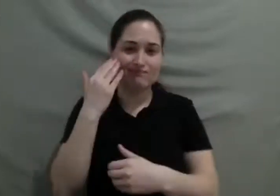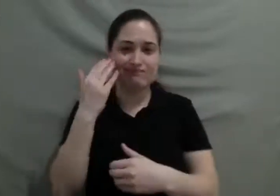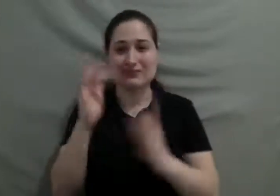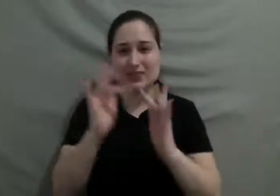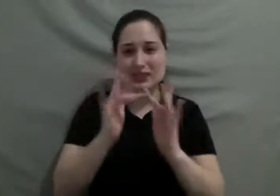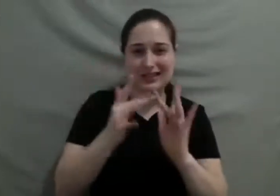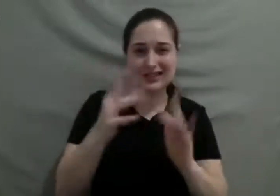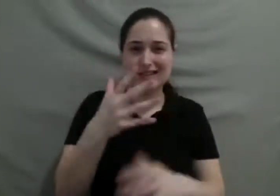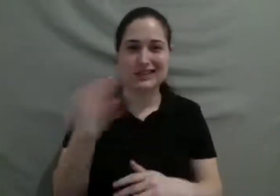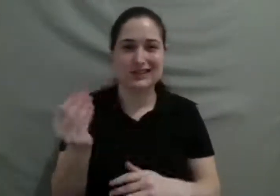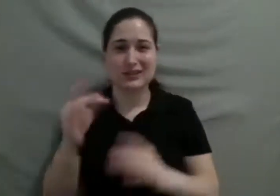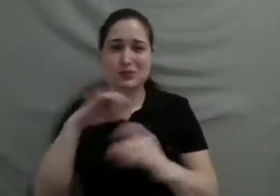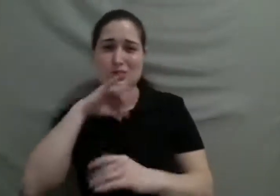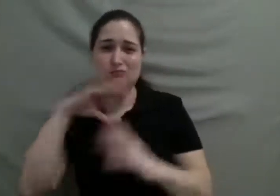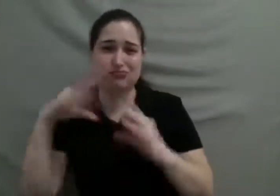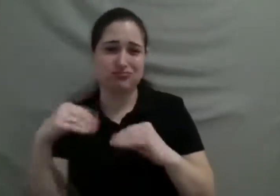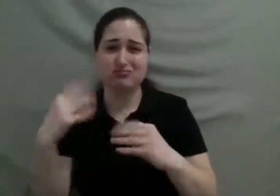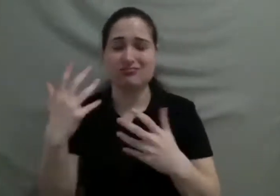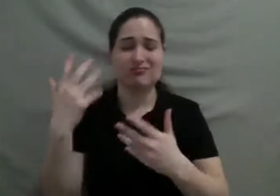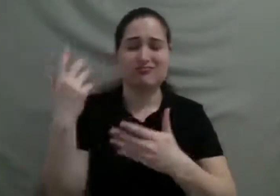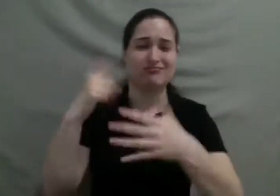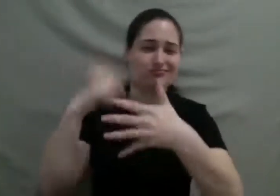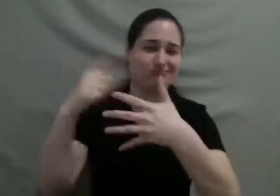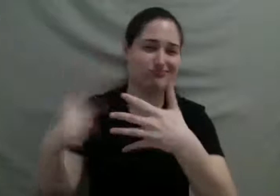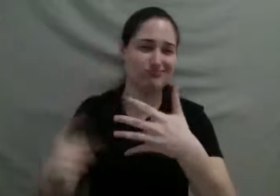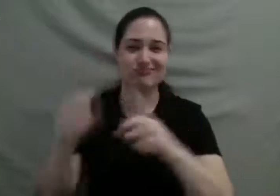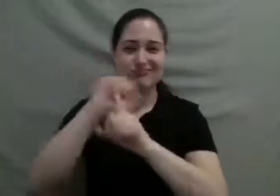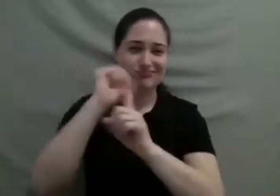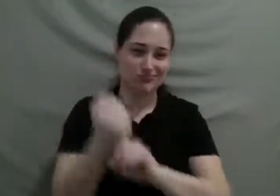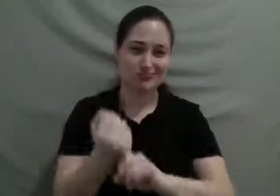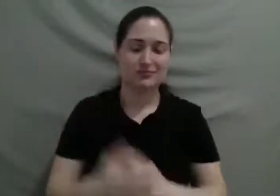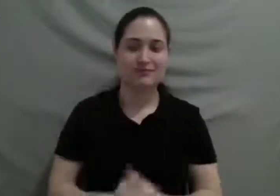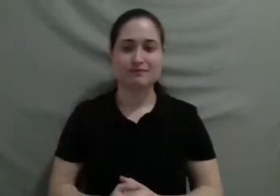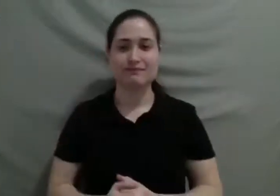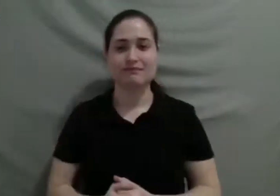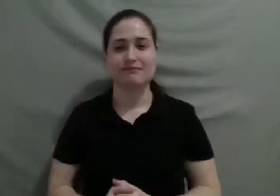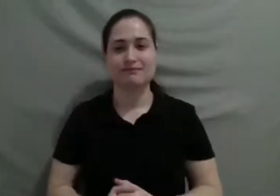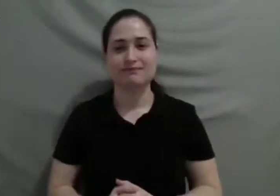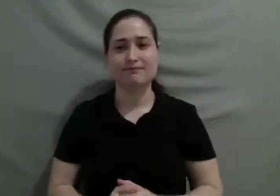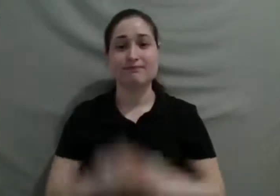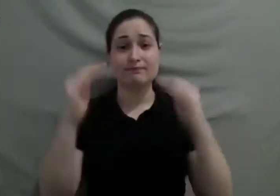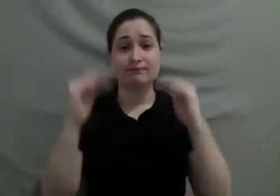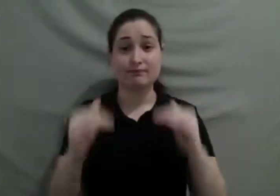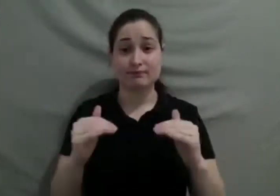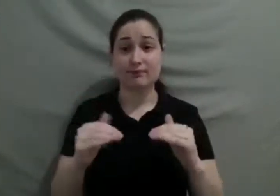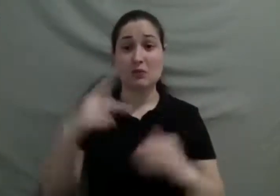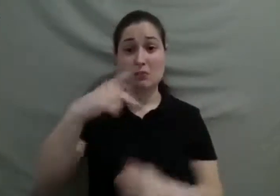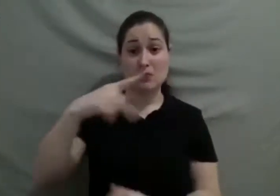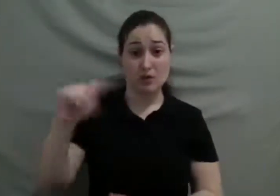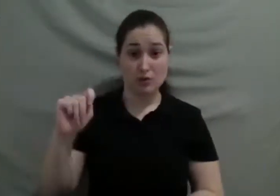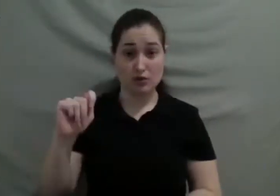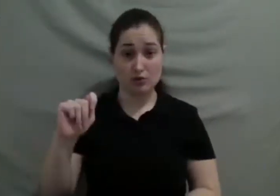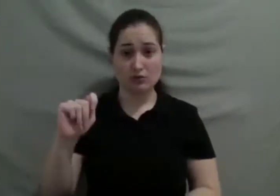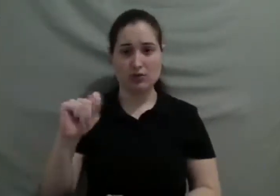internet y que se fue la luz y una serie de cositas que forma parte de esto. El material no lo